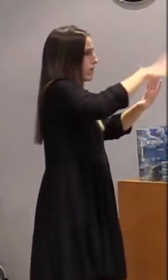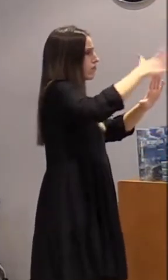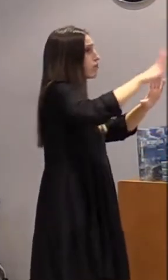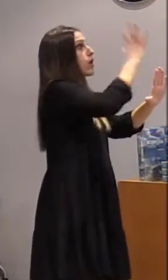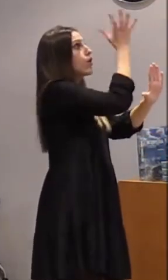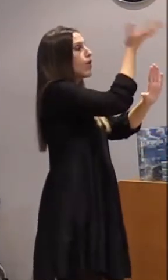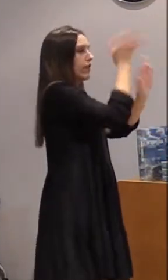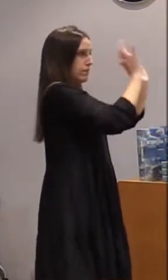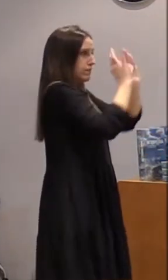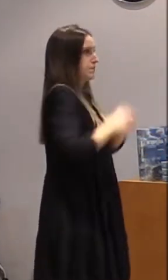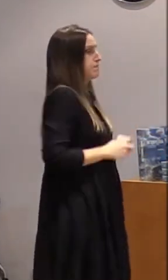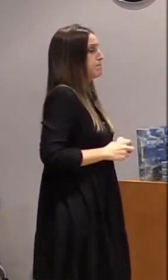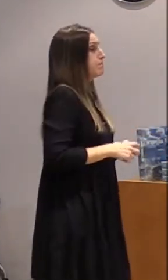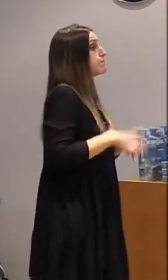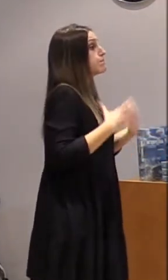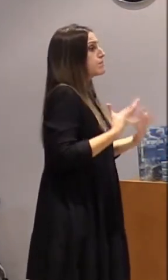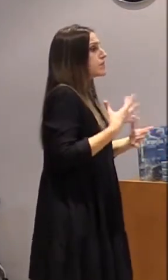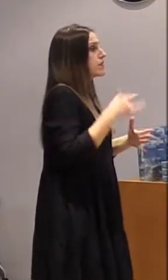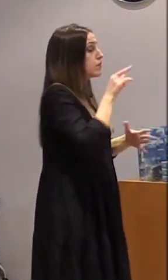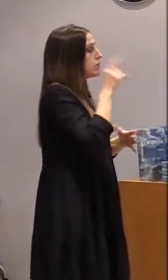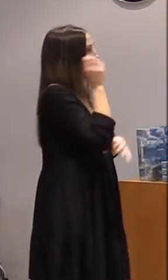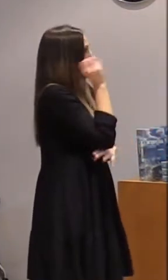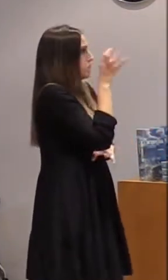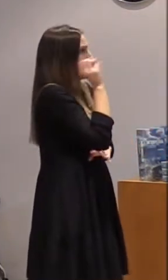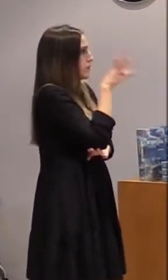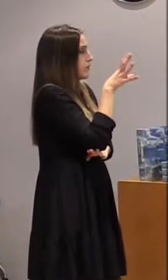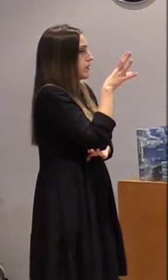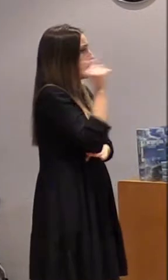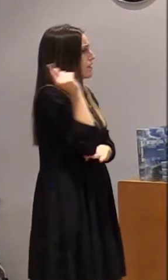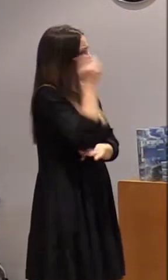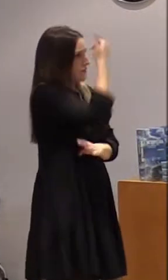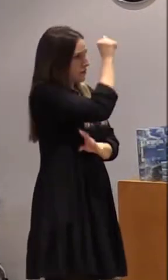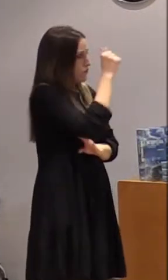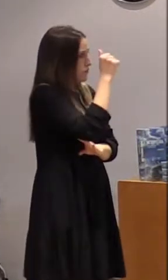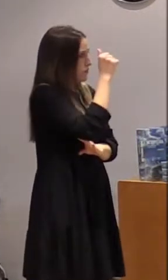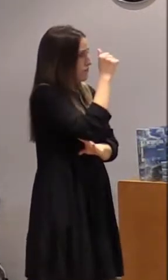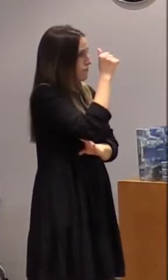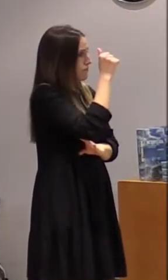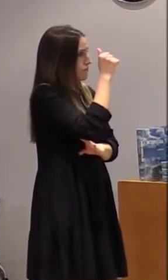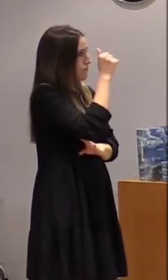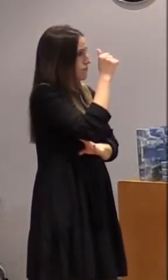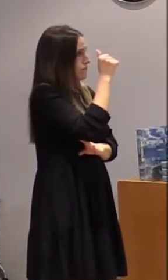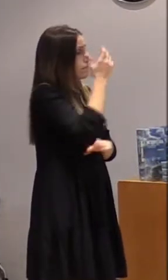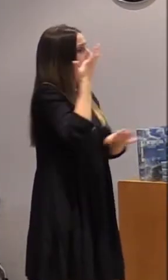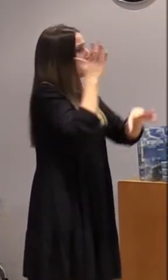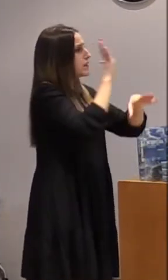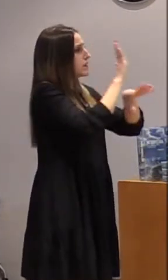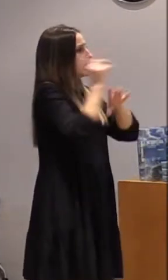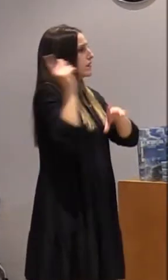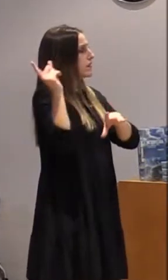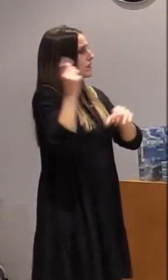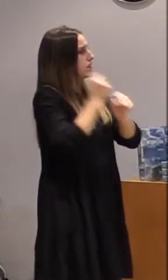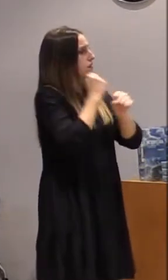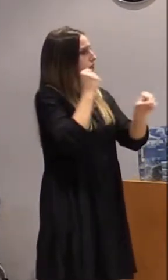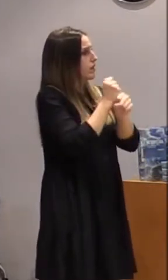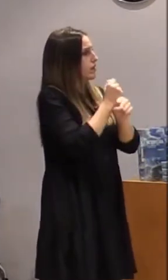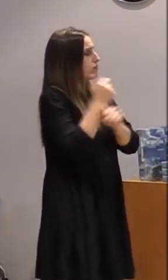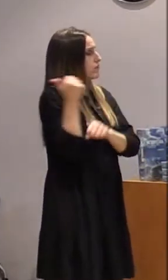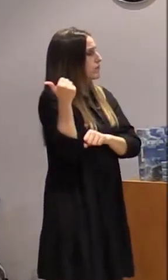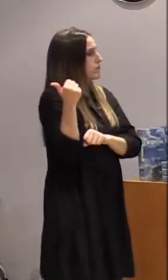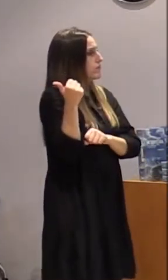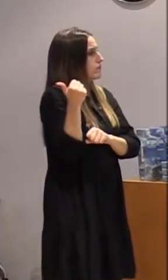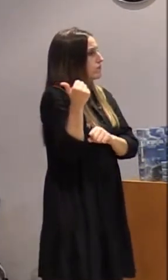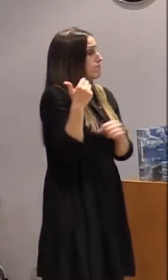cielos. Y en una conferencia, Luke Howard presenta ese trabajo que pongo ahí,